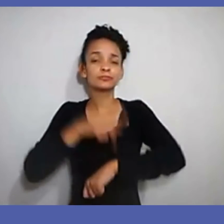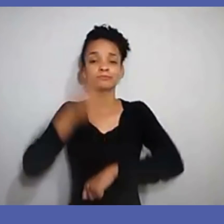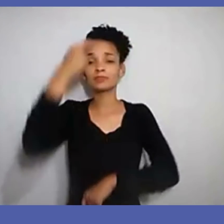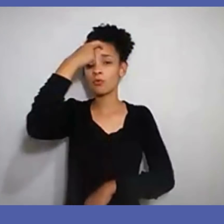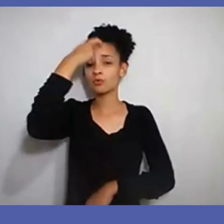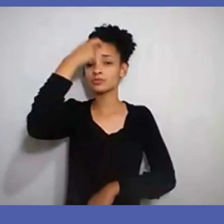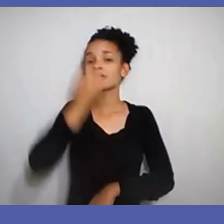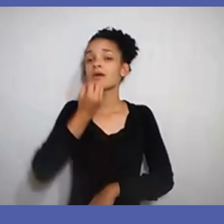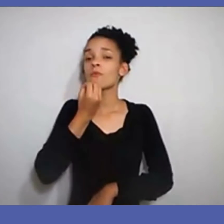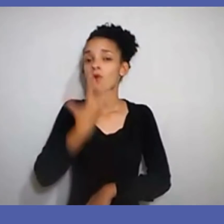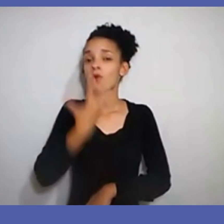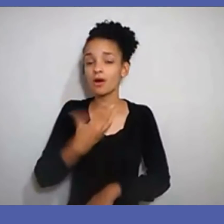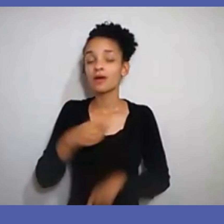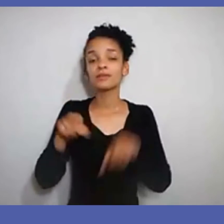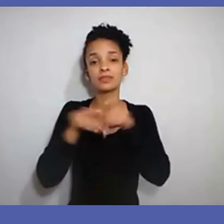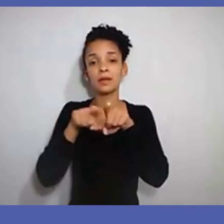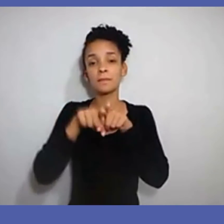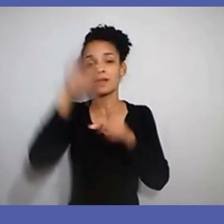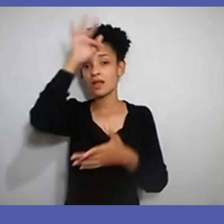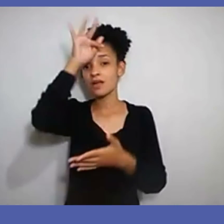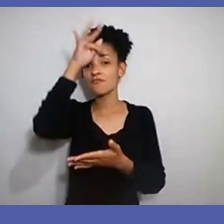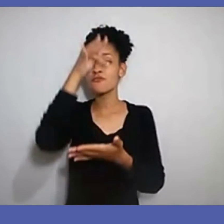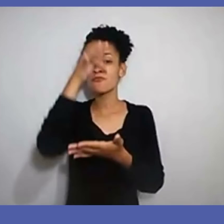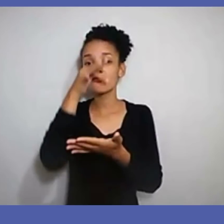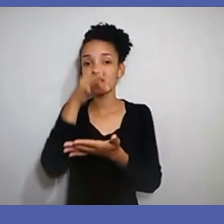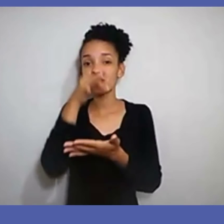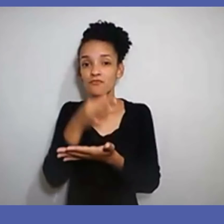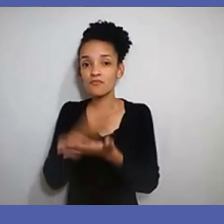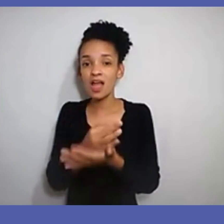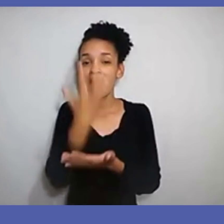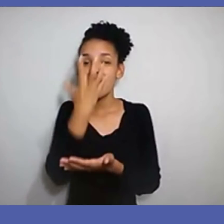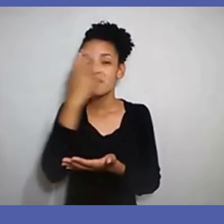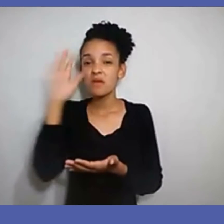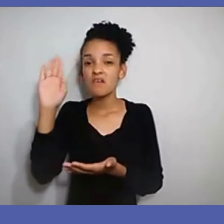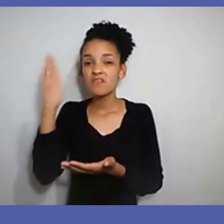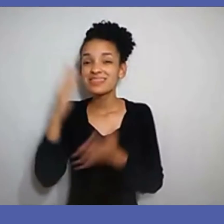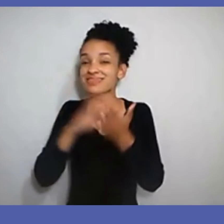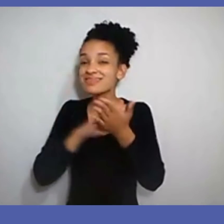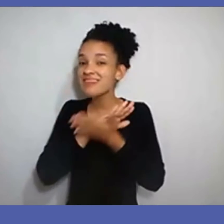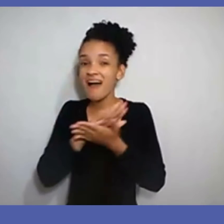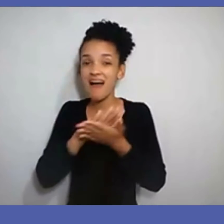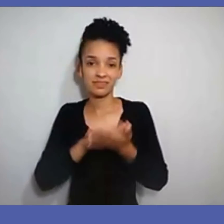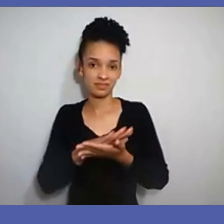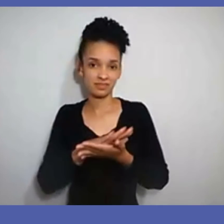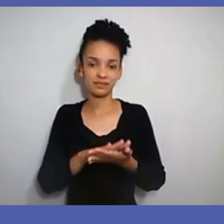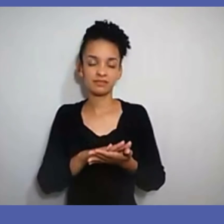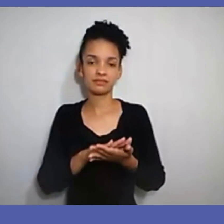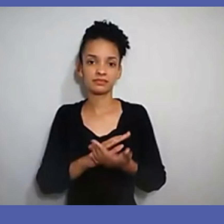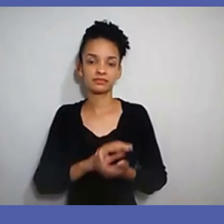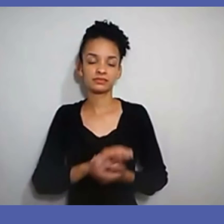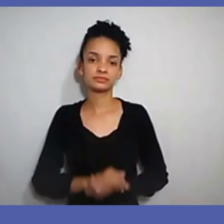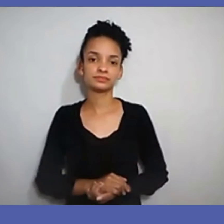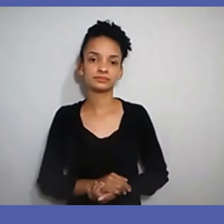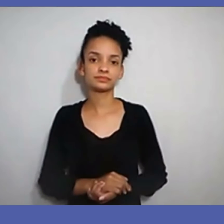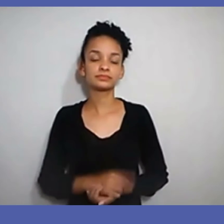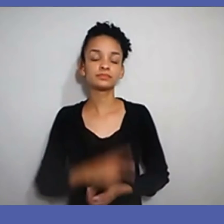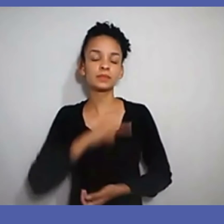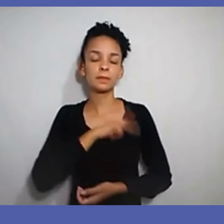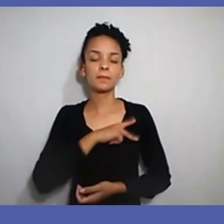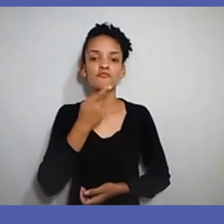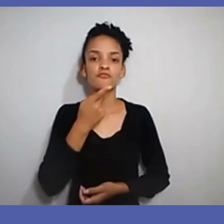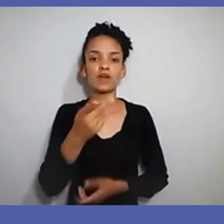fé sem hipocrisia, que Paulo fala em 1 Timóteo, capítulo 1, versículo 5. Irmãos,